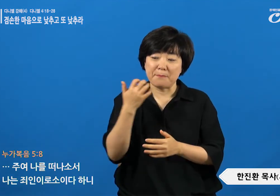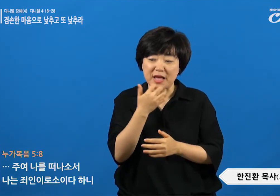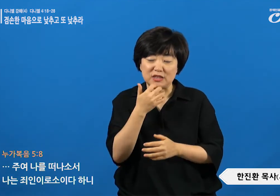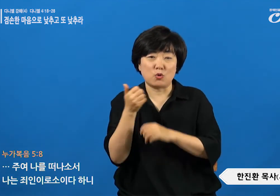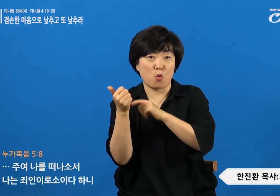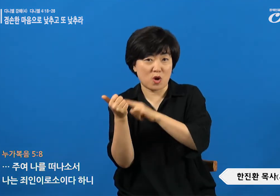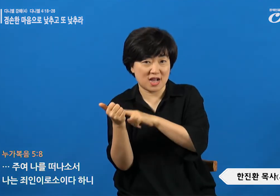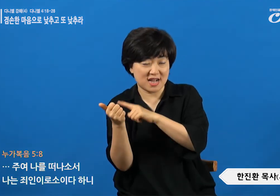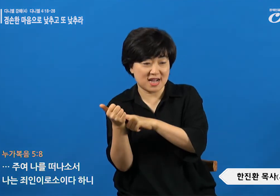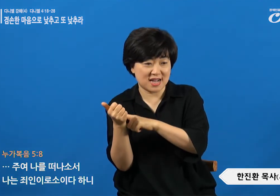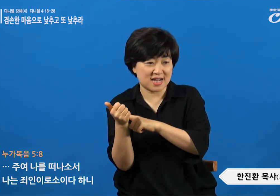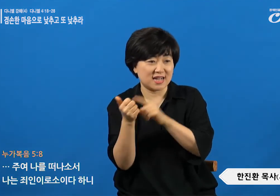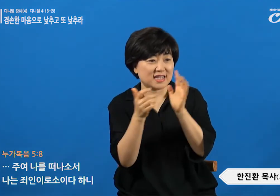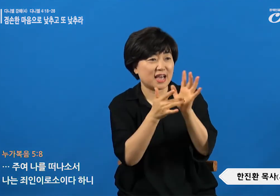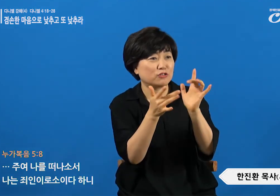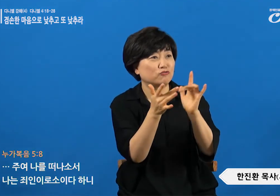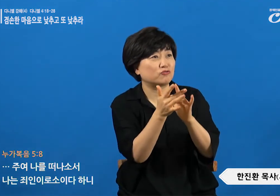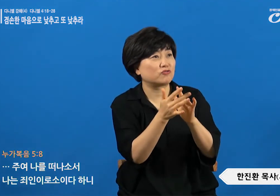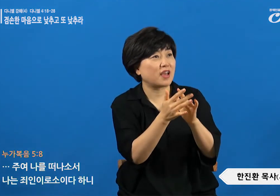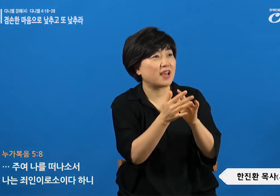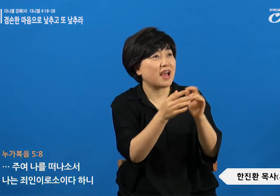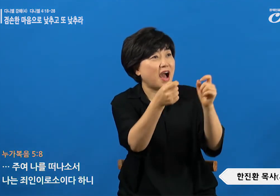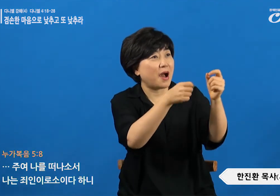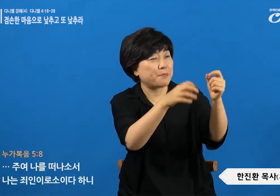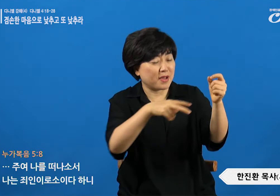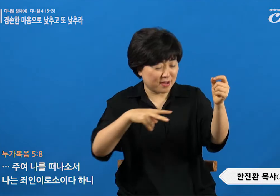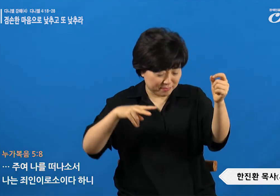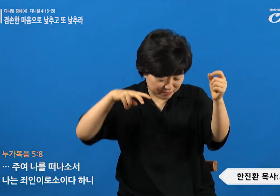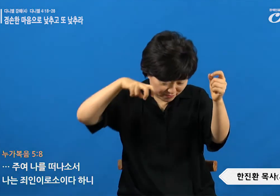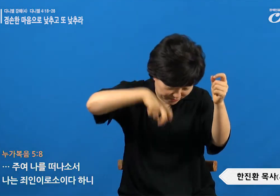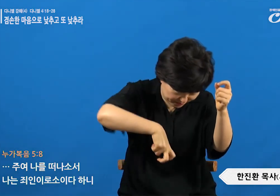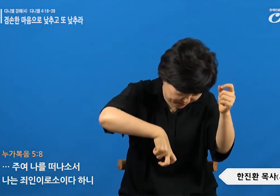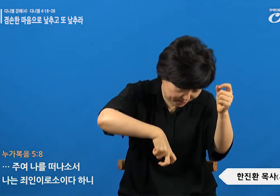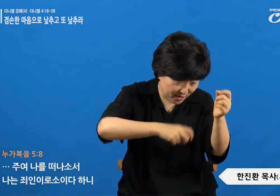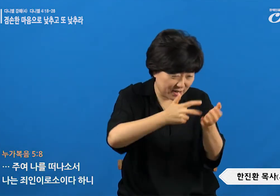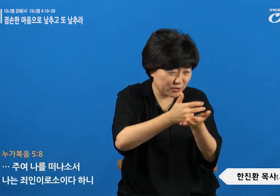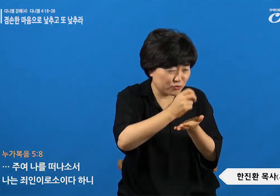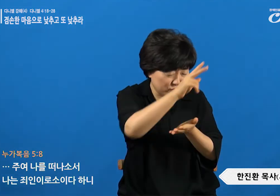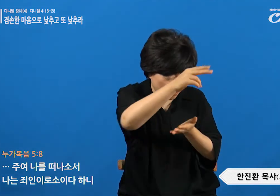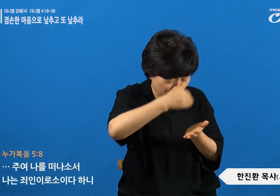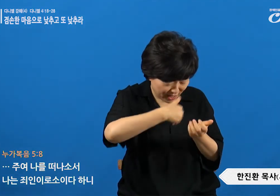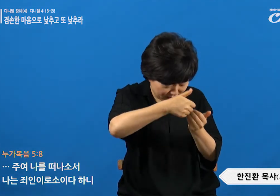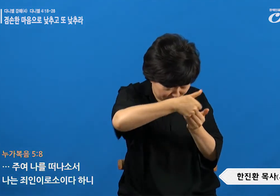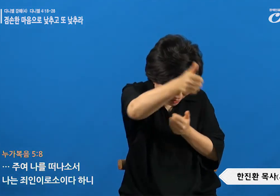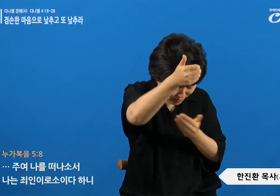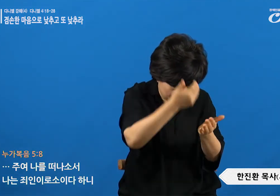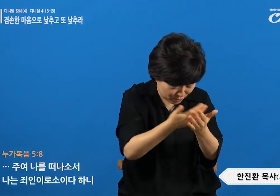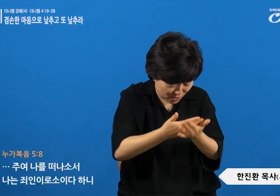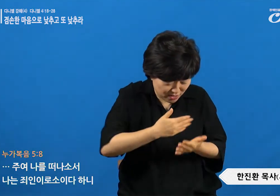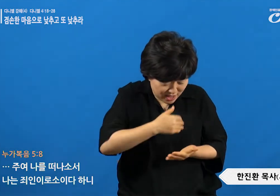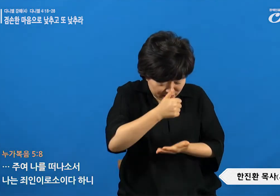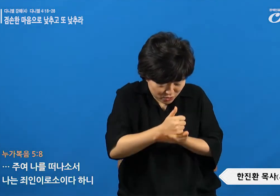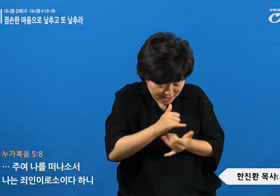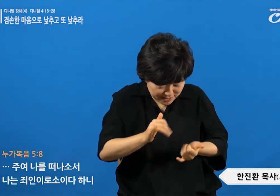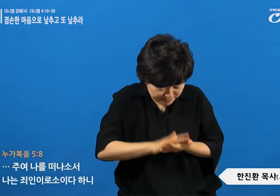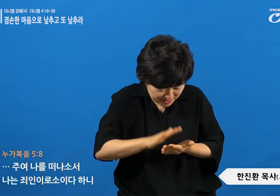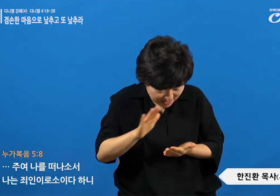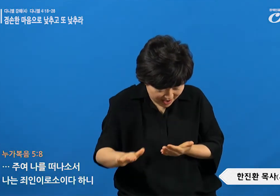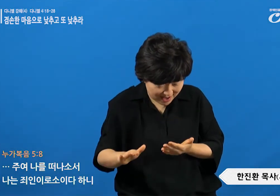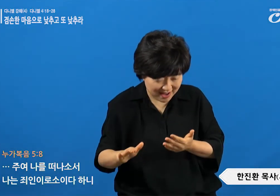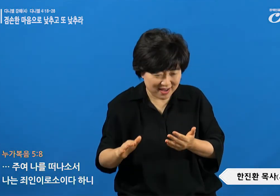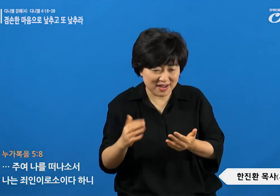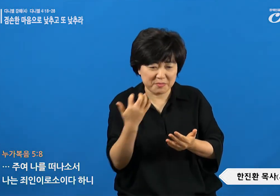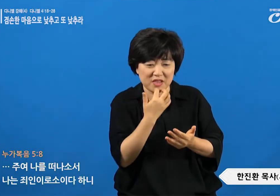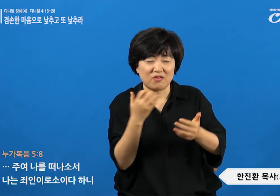시몬 베드로가 이를 보고 예수의 무릎 아래에 엎드려 이르되 주여 나를 떠나소서 나는 죄인이로소이다.